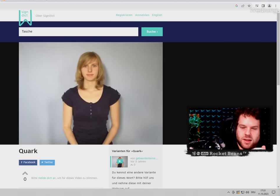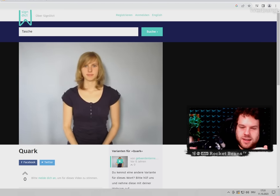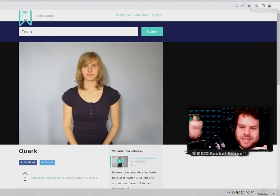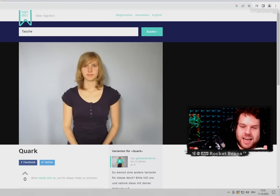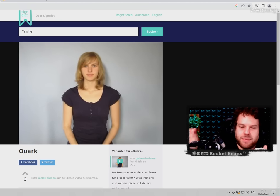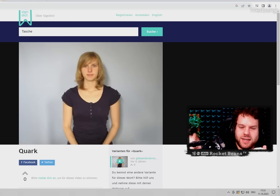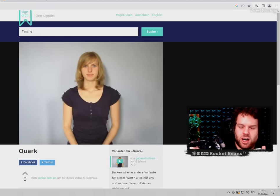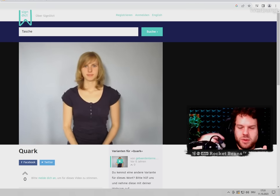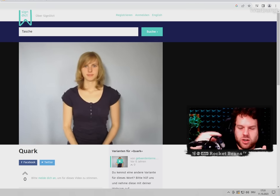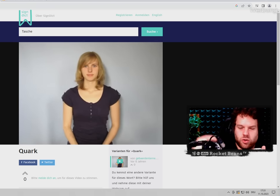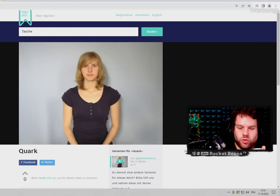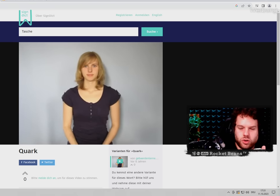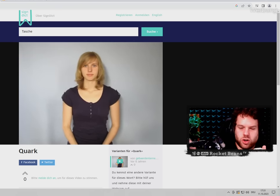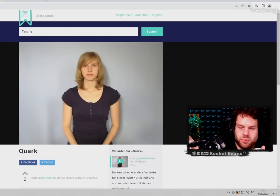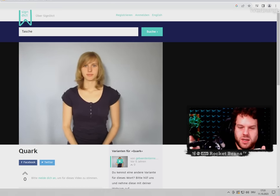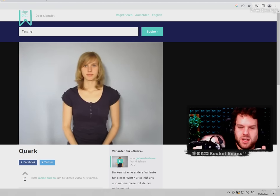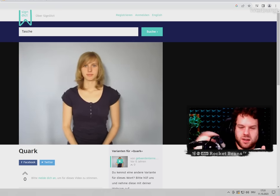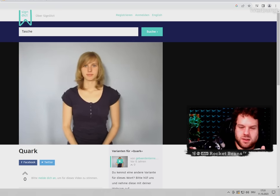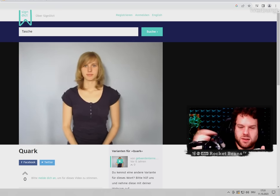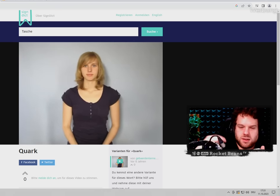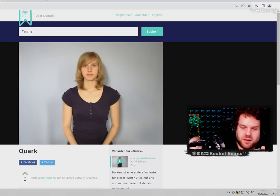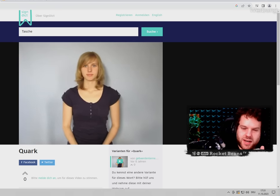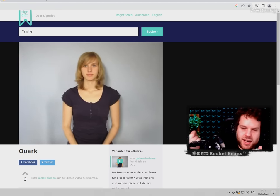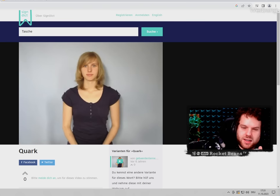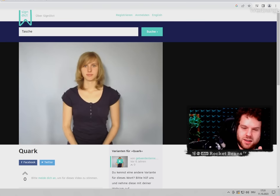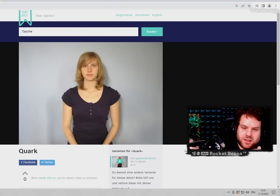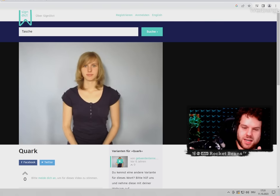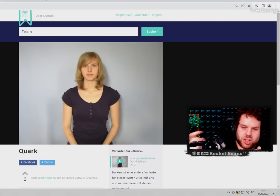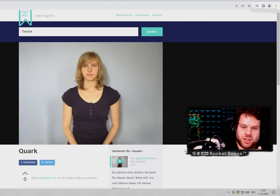Das kann man, glaube ich, gut kombinieren. Quark, Tasche.